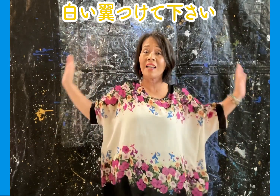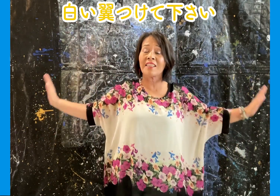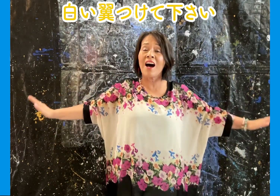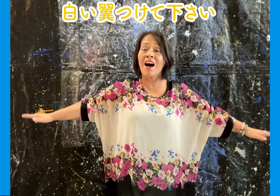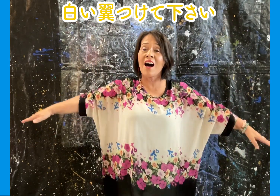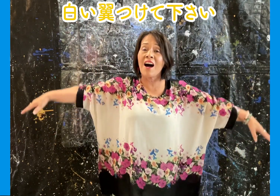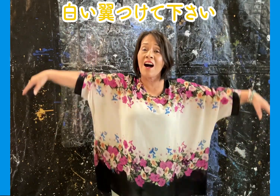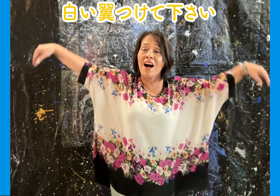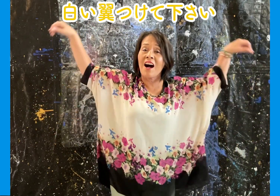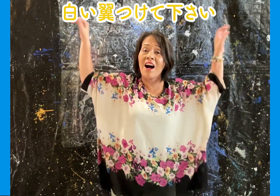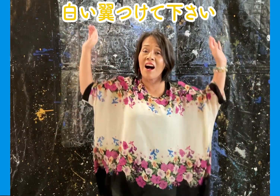翼